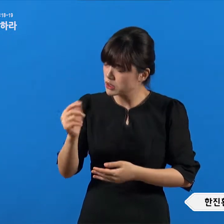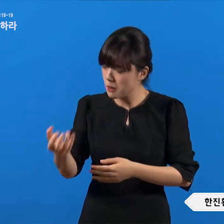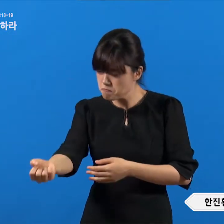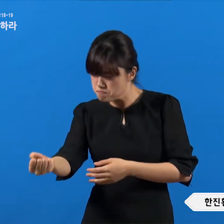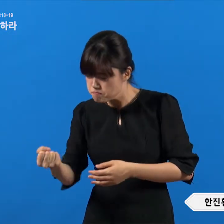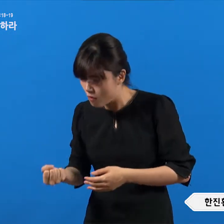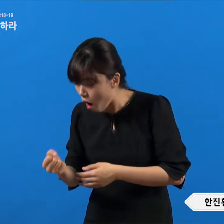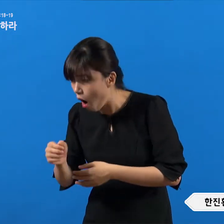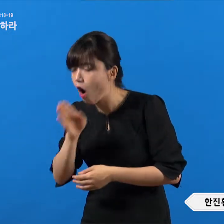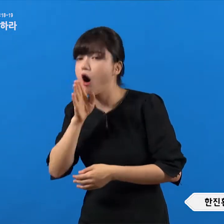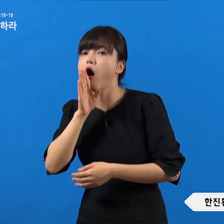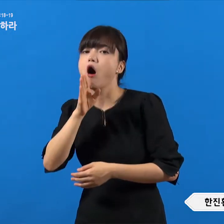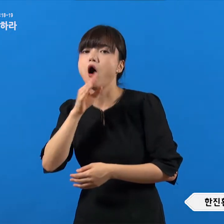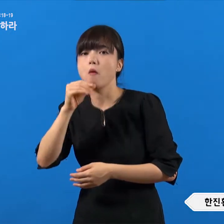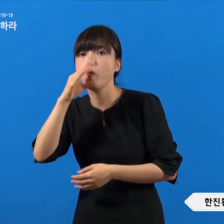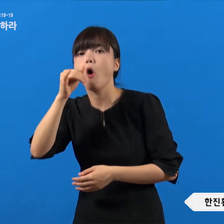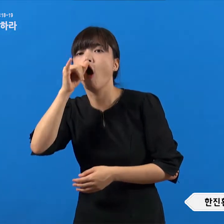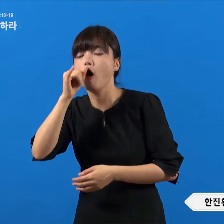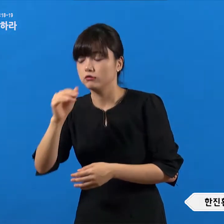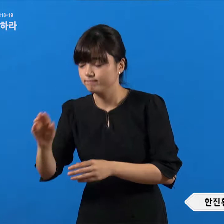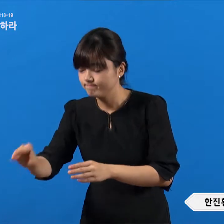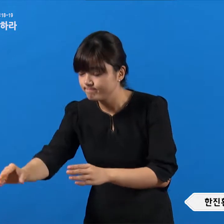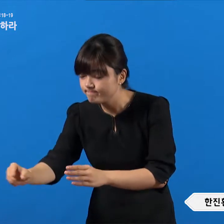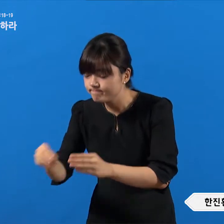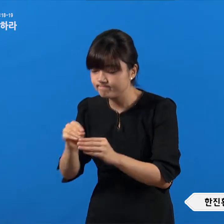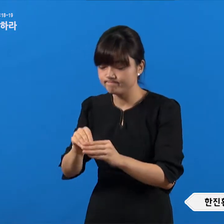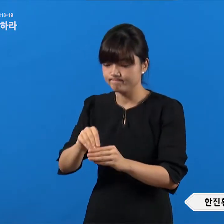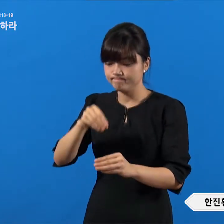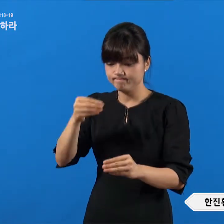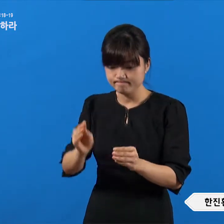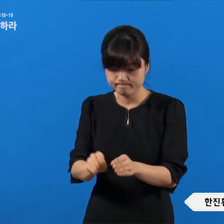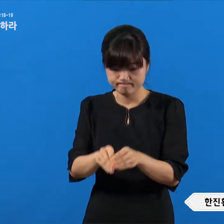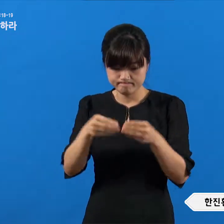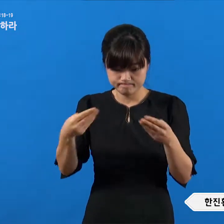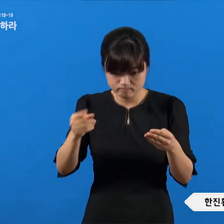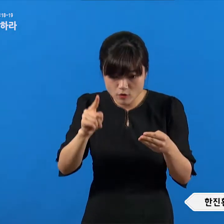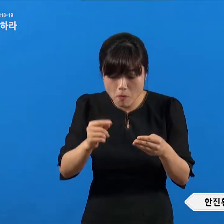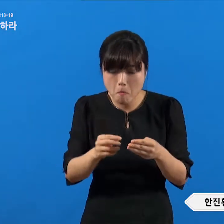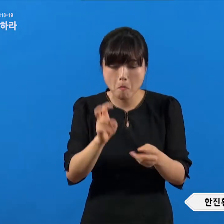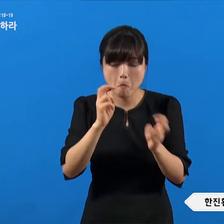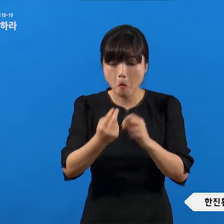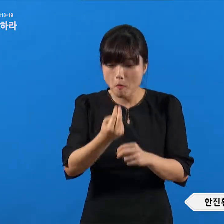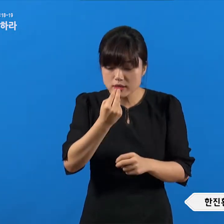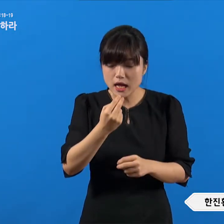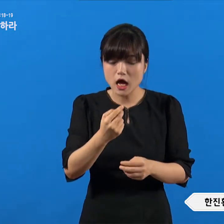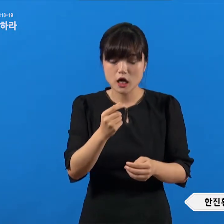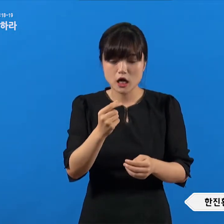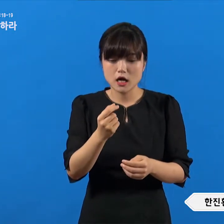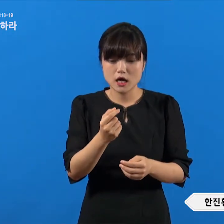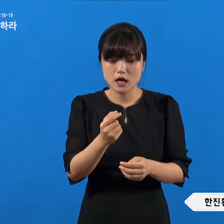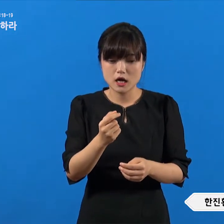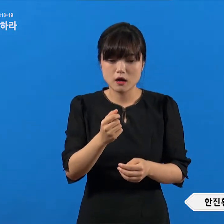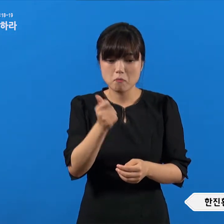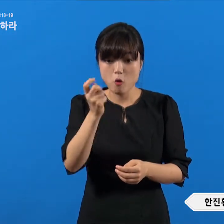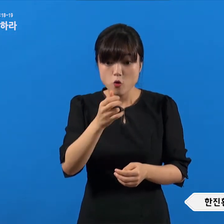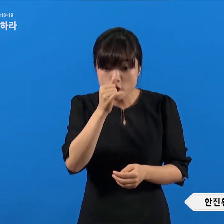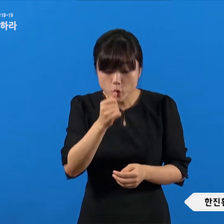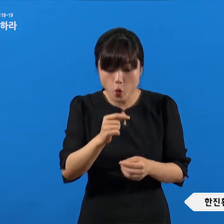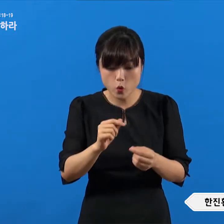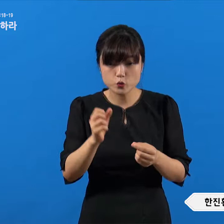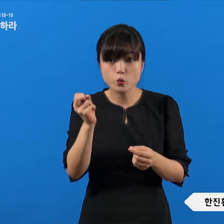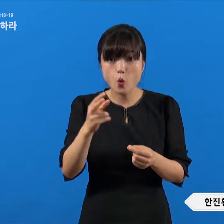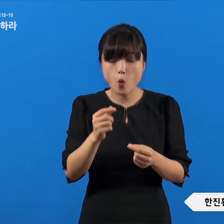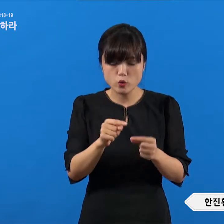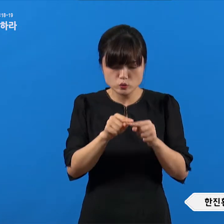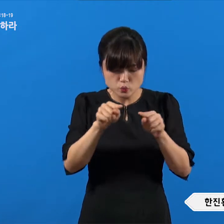서랍을 열어보니까 정말 봉투가 있습니다. 열어보니까 거기에 보험회사 전화번호도 있고, 그리고 쪽지